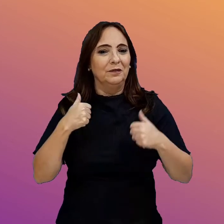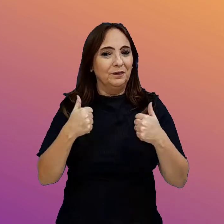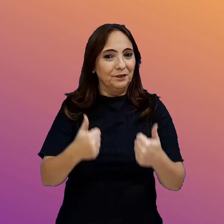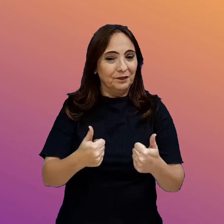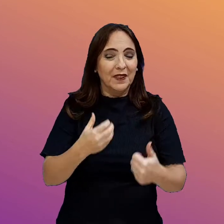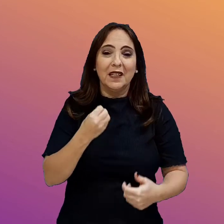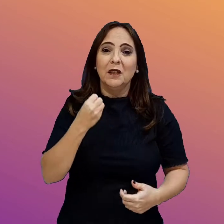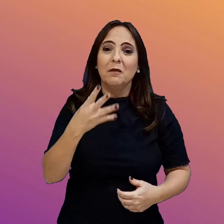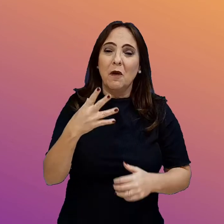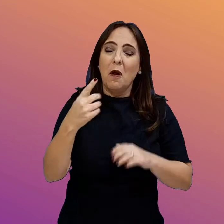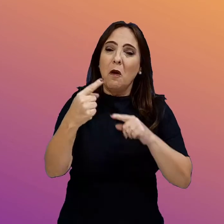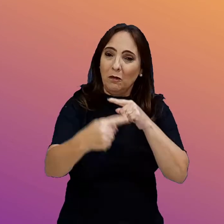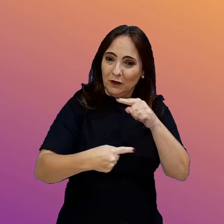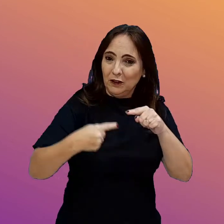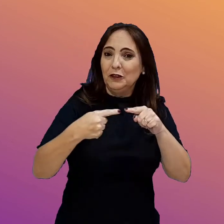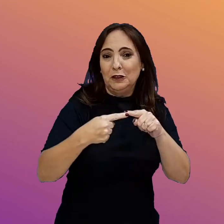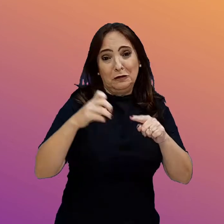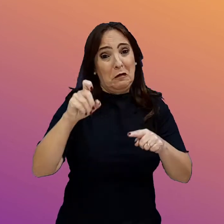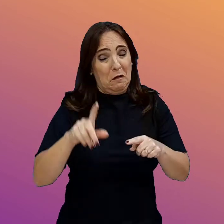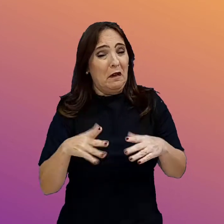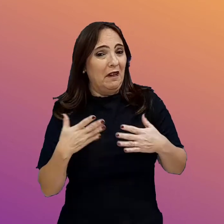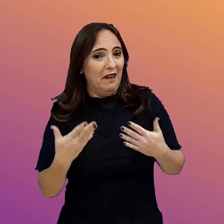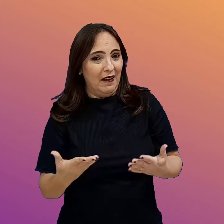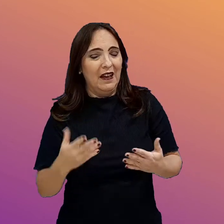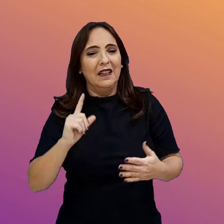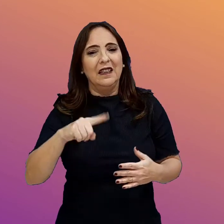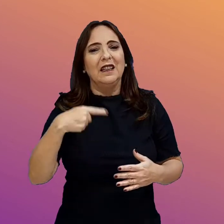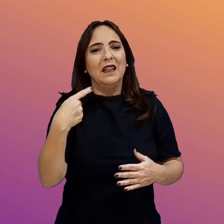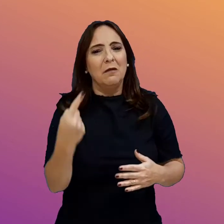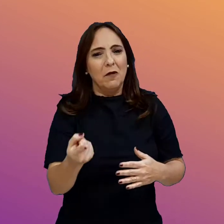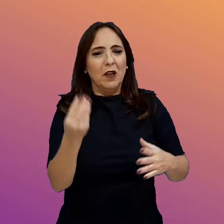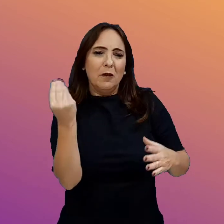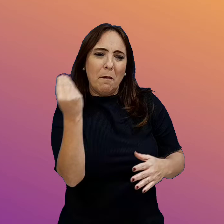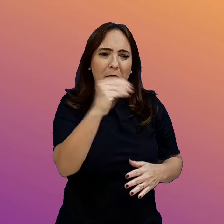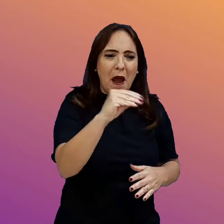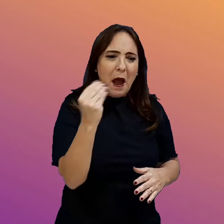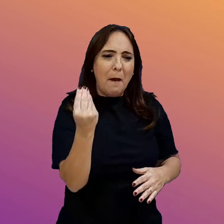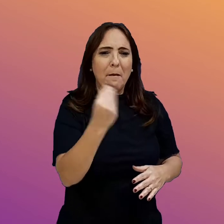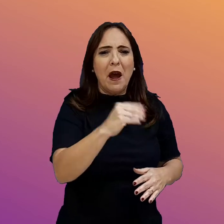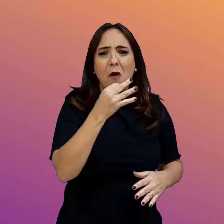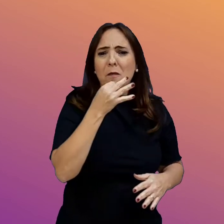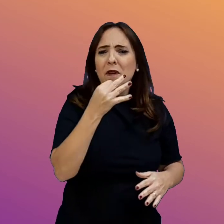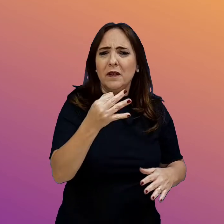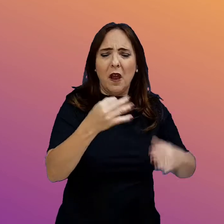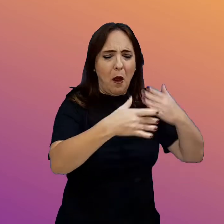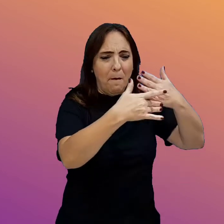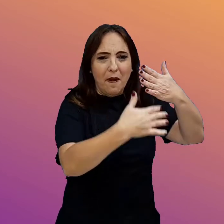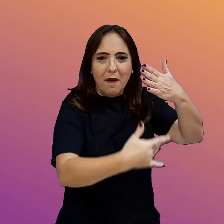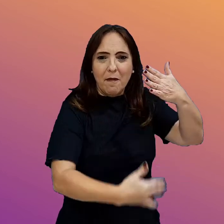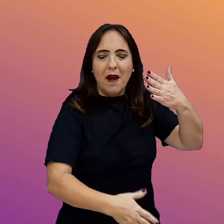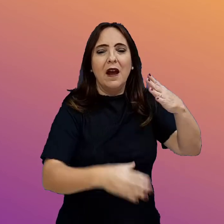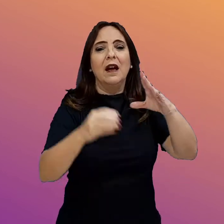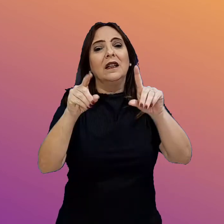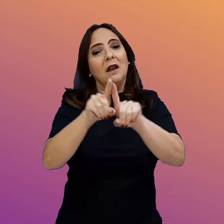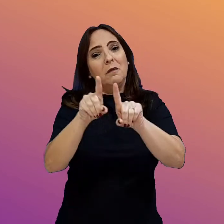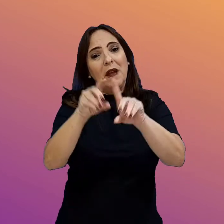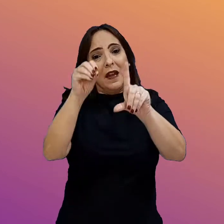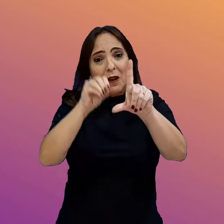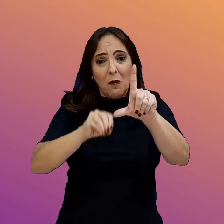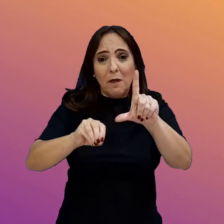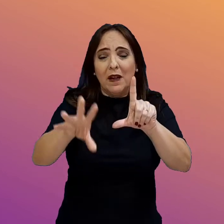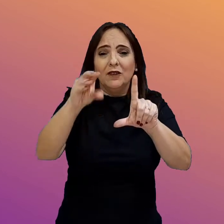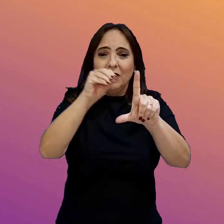O objetivo é esse mesmo. Deixa seu comentário depois, entra nas nossas redes sociais, não deixe de compartilhar toda